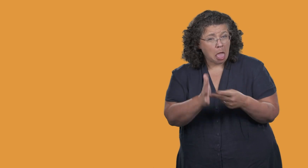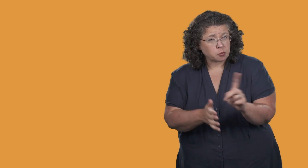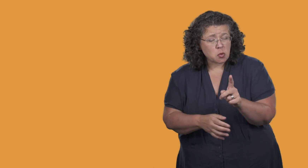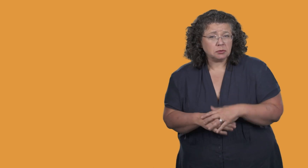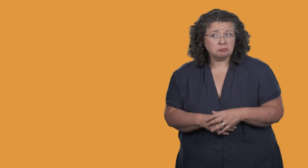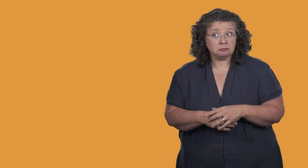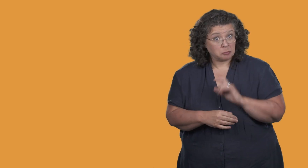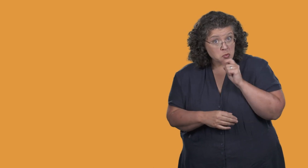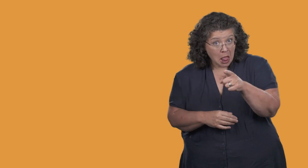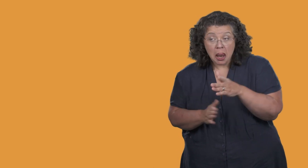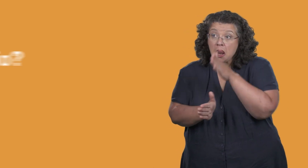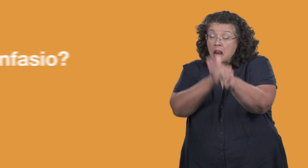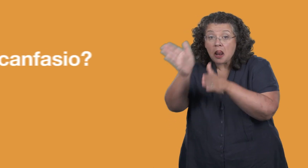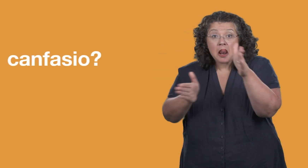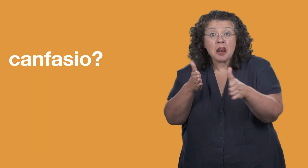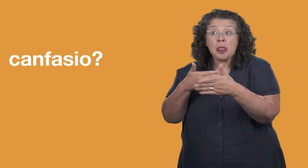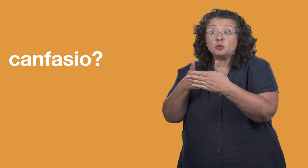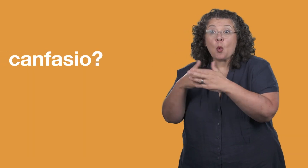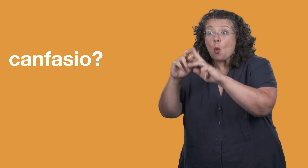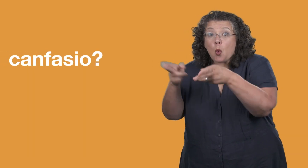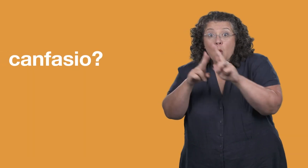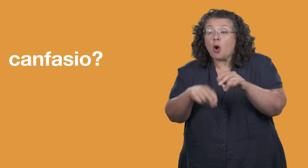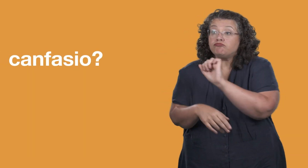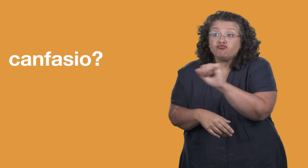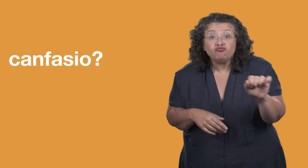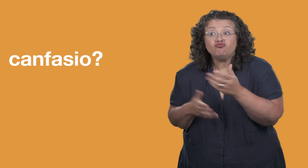Fyddwch chi'n canfasio o ddrws i ddrws?